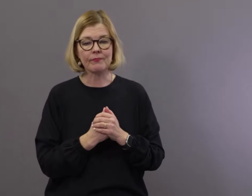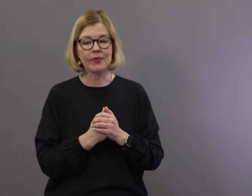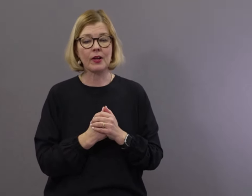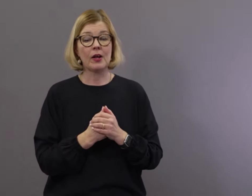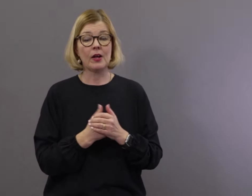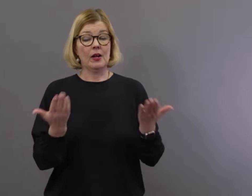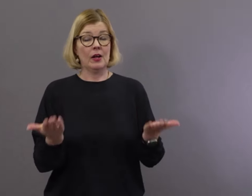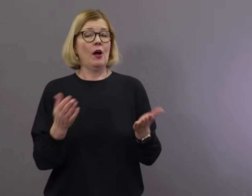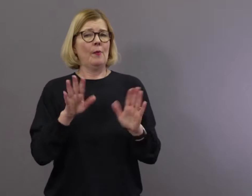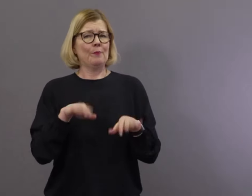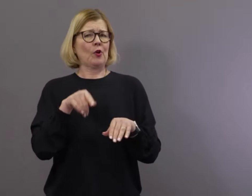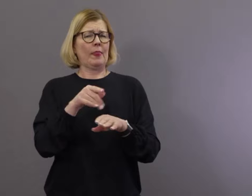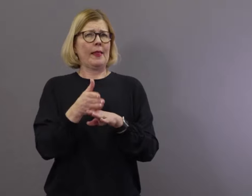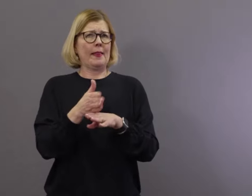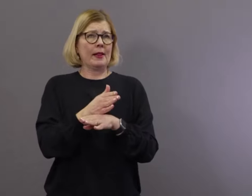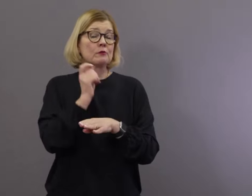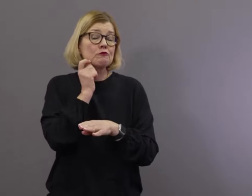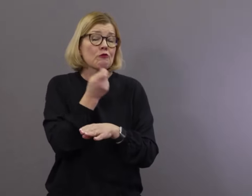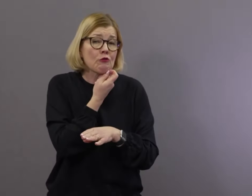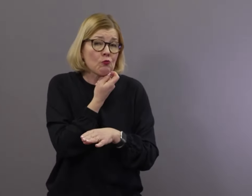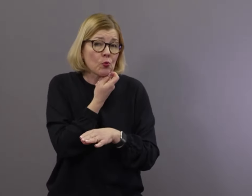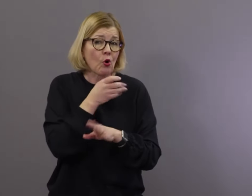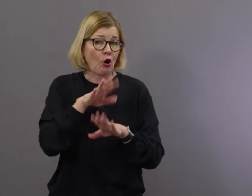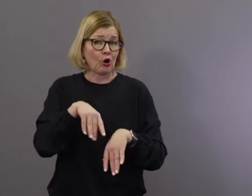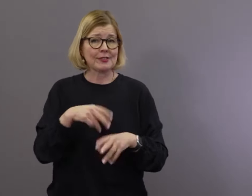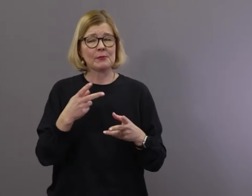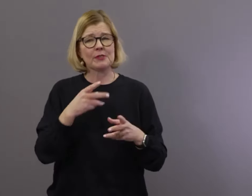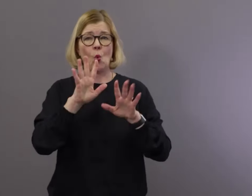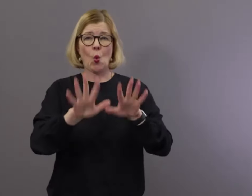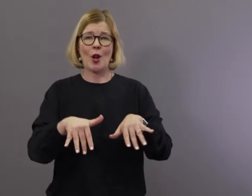Viittomakielipalkinto myönnetään aina näin viittomakielen päivänä.